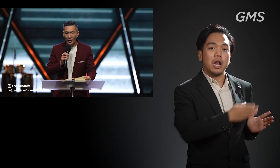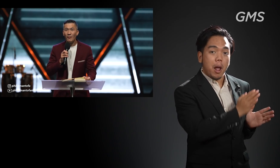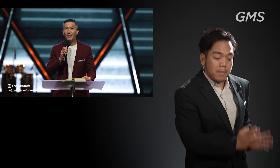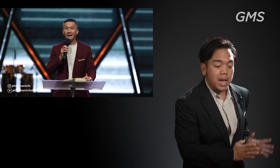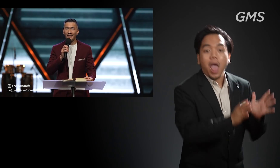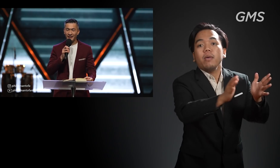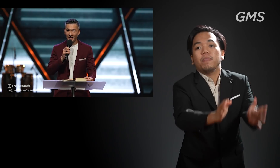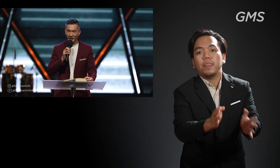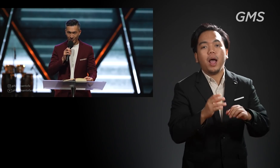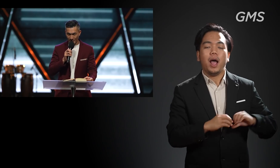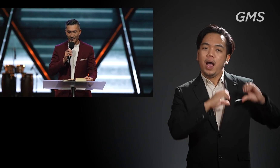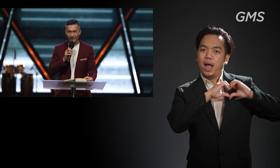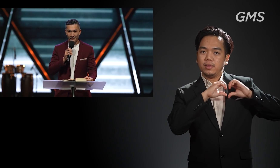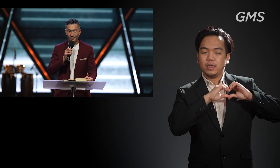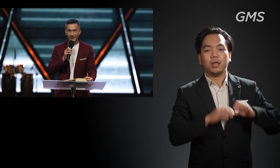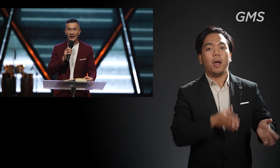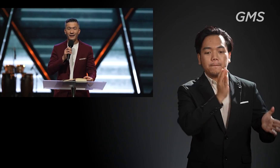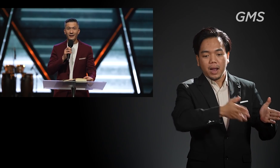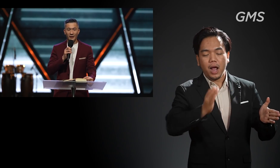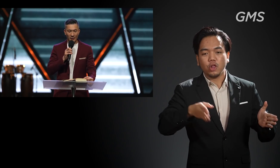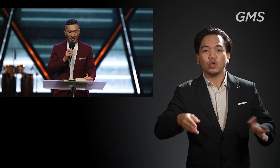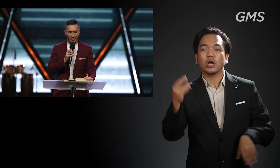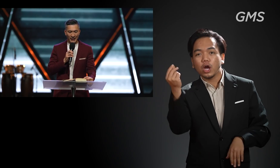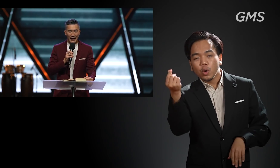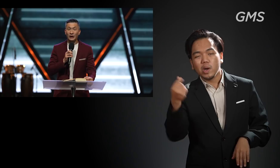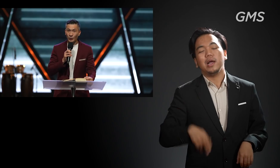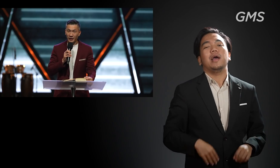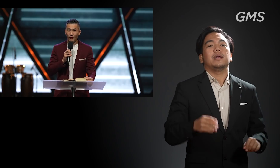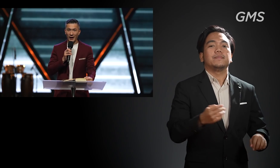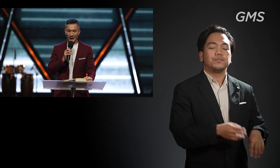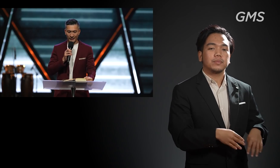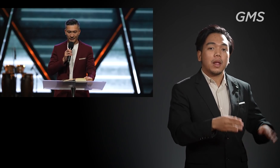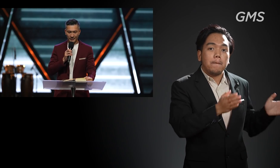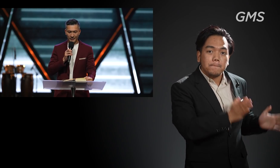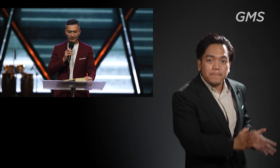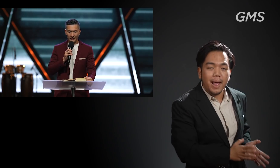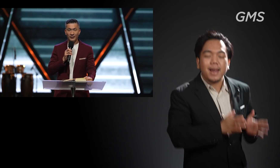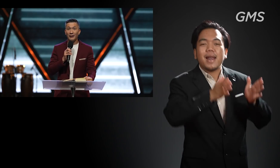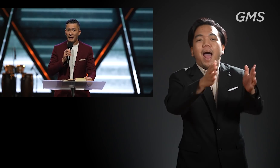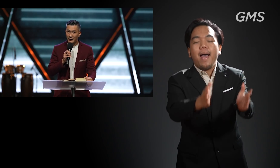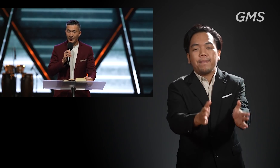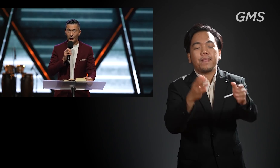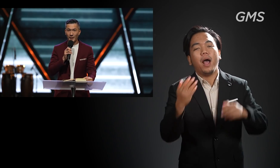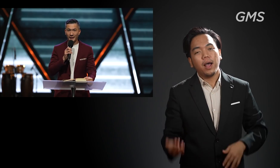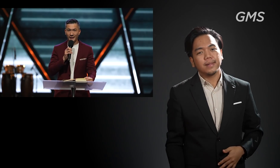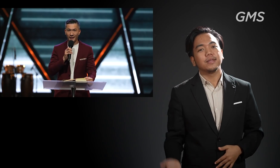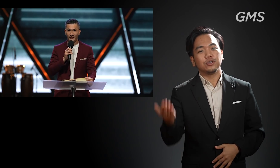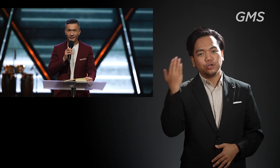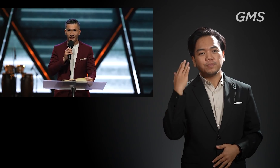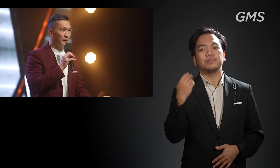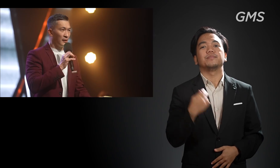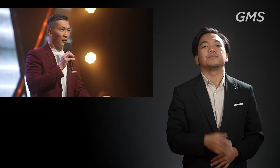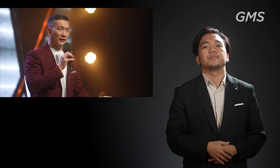keuangan, menata kehidupan. Ya, mengatur keuangan dan menata kehidupan